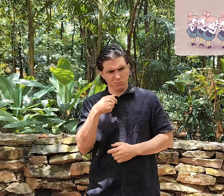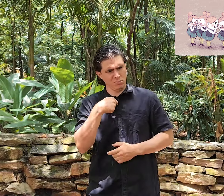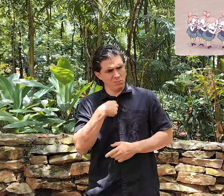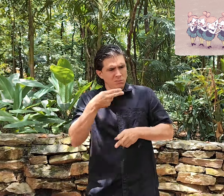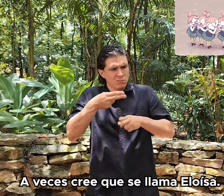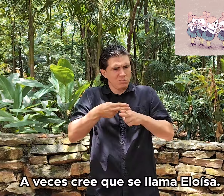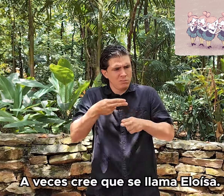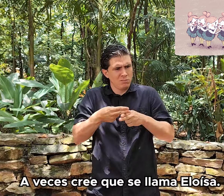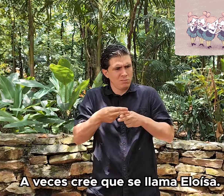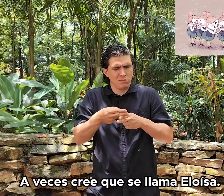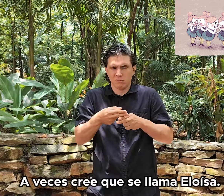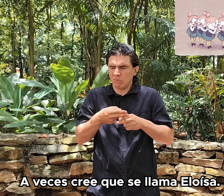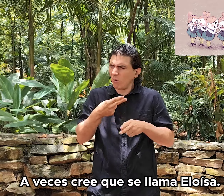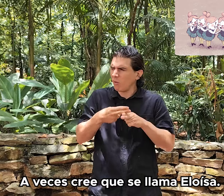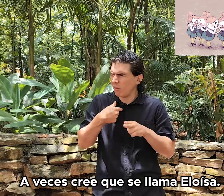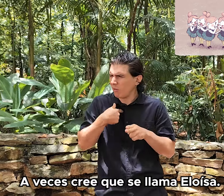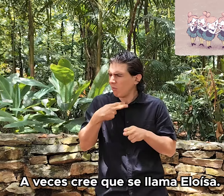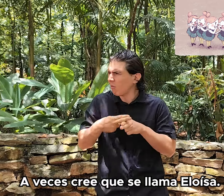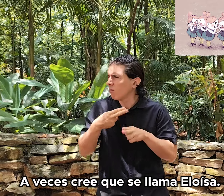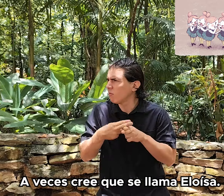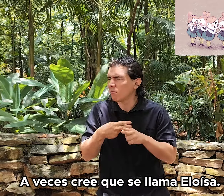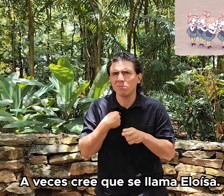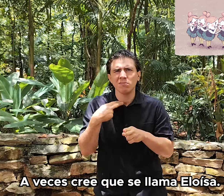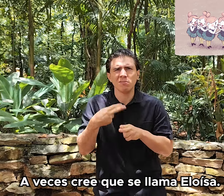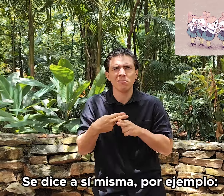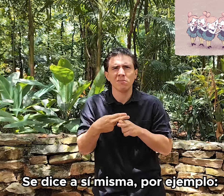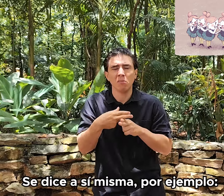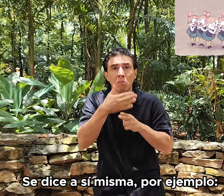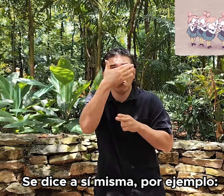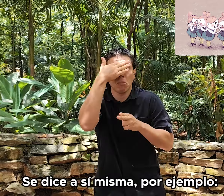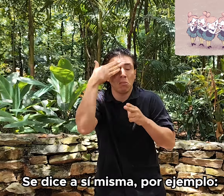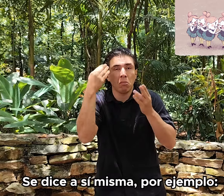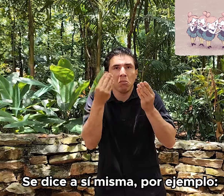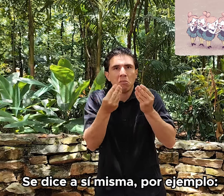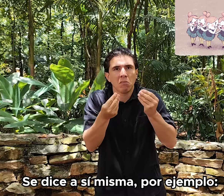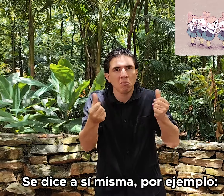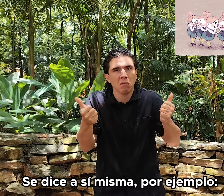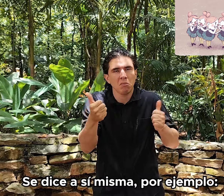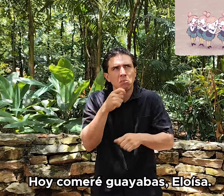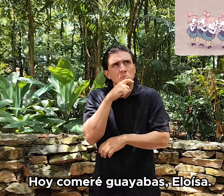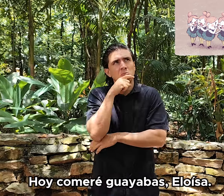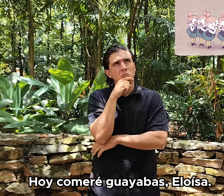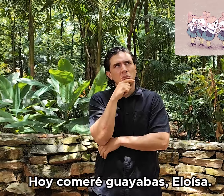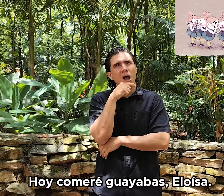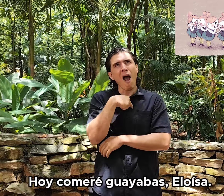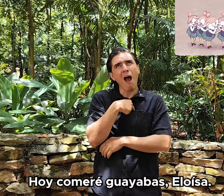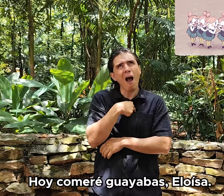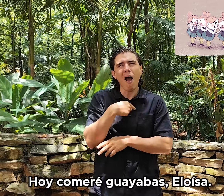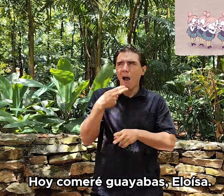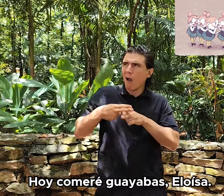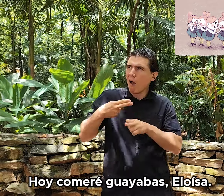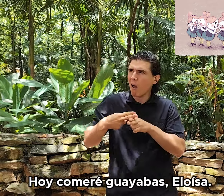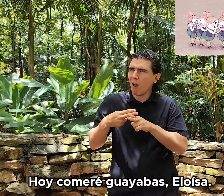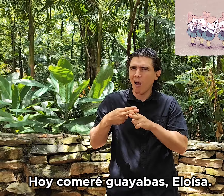A veces cree que se llama Eloisa. Se dice a sí misma, por ejemplo, hoy comeré guayabas, Eloisa.